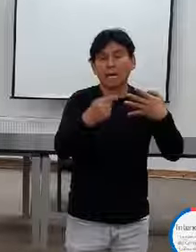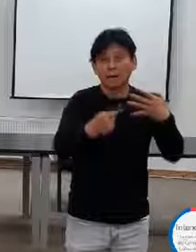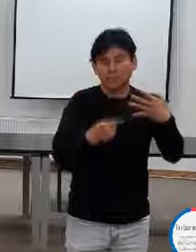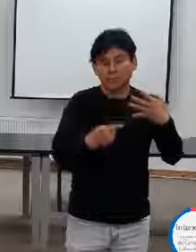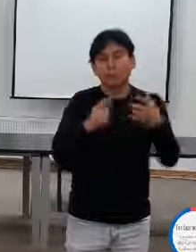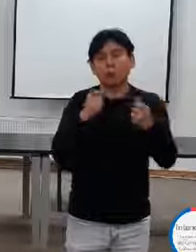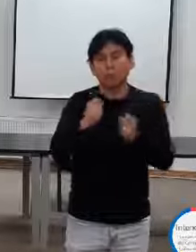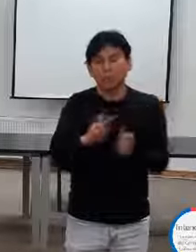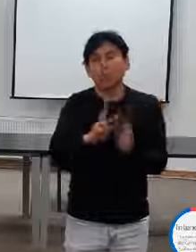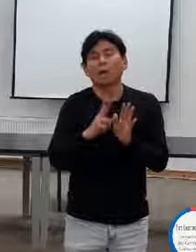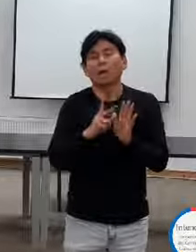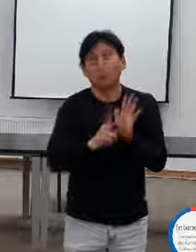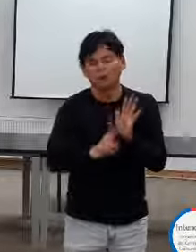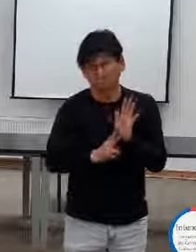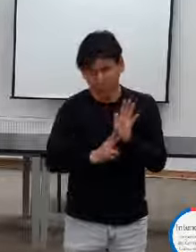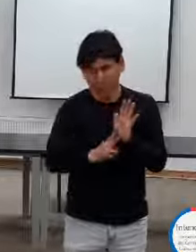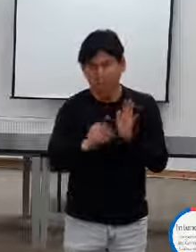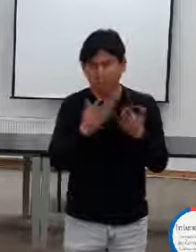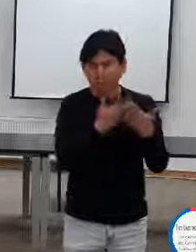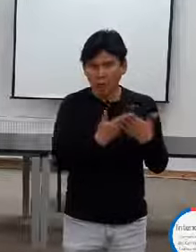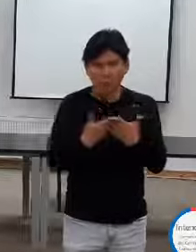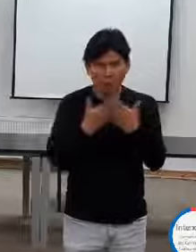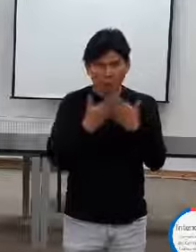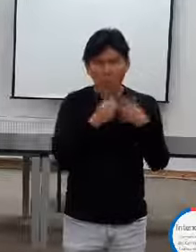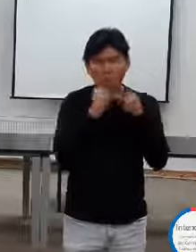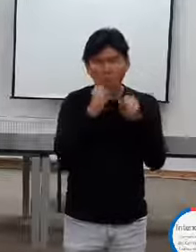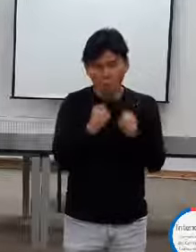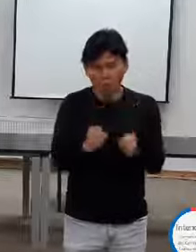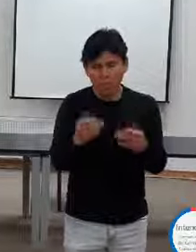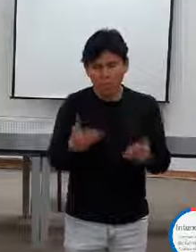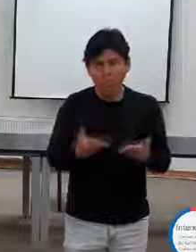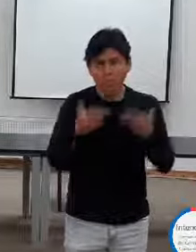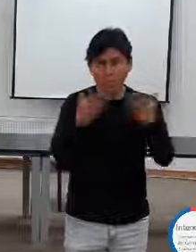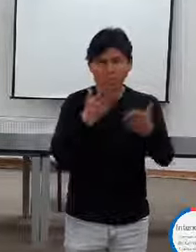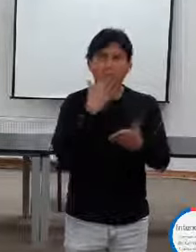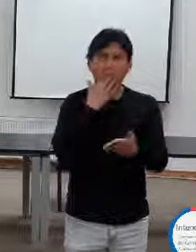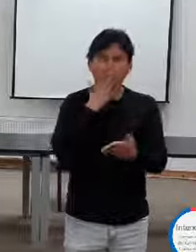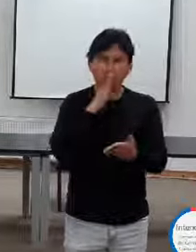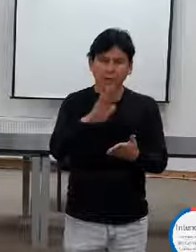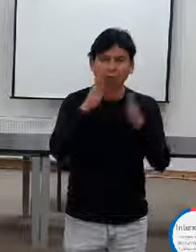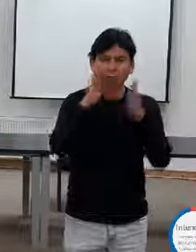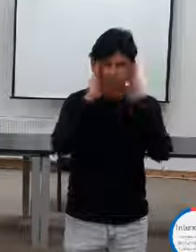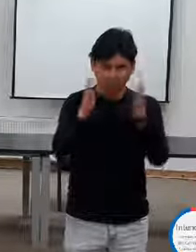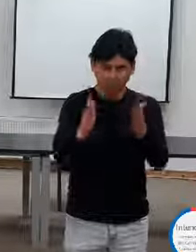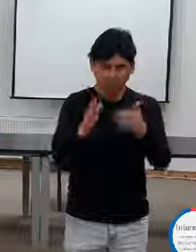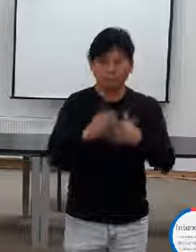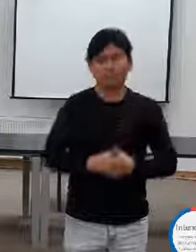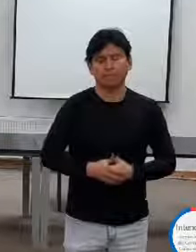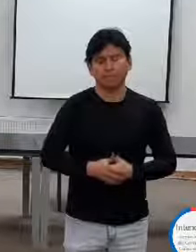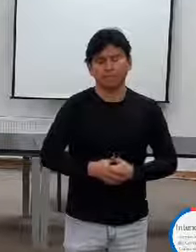perfectibles y que así se está analizando para poder generar las mejoras en el parlamento